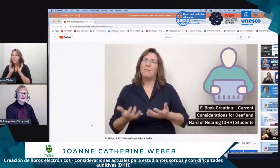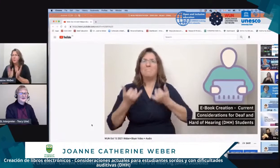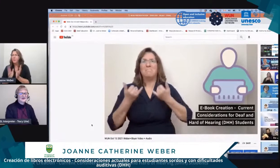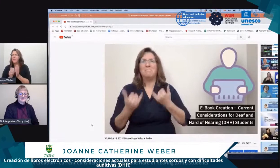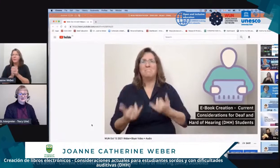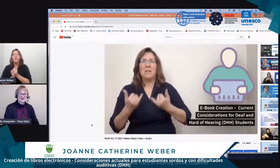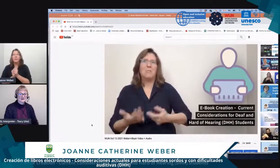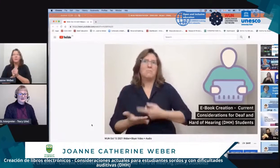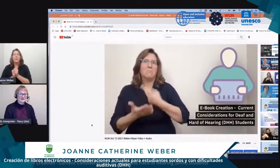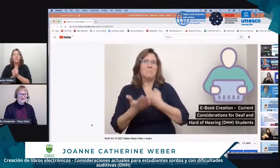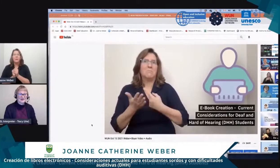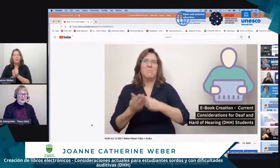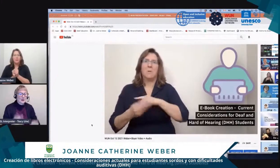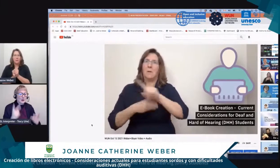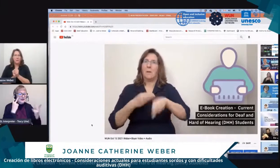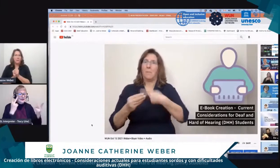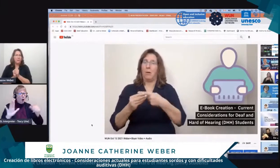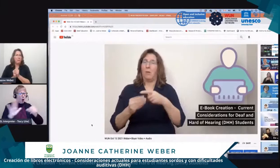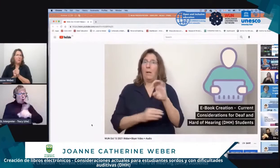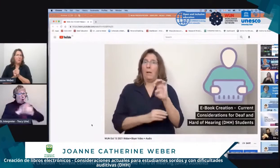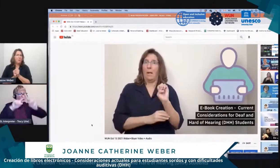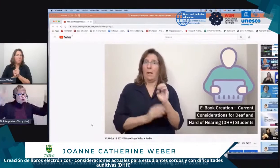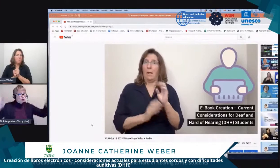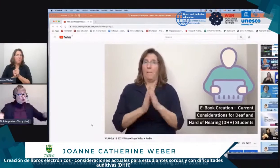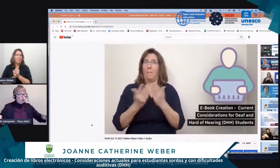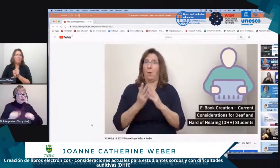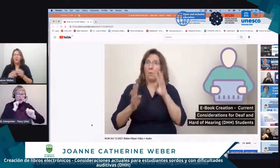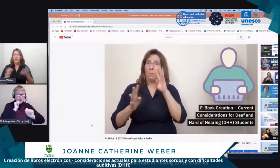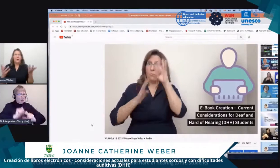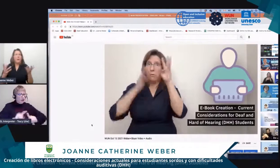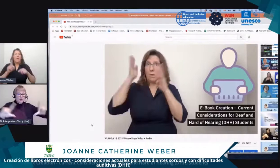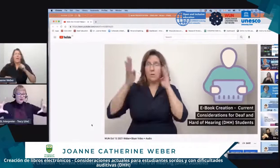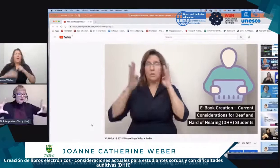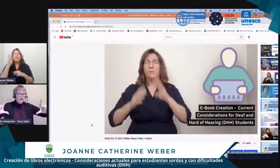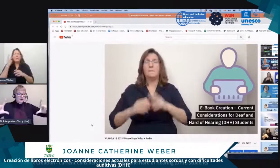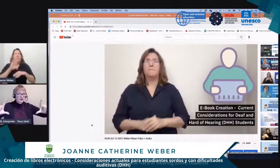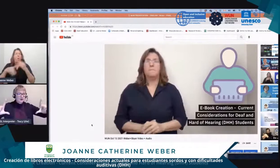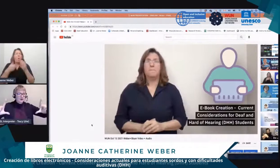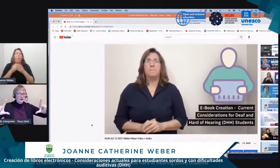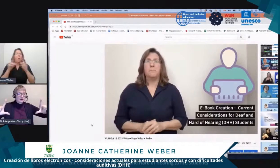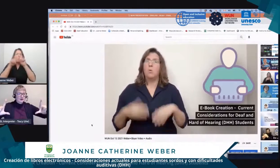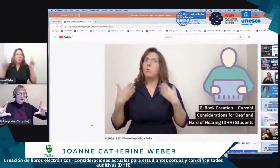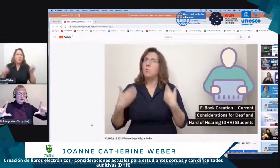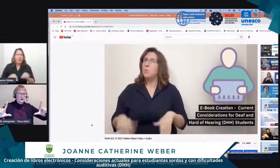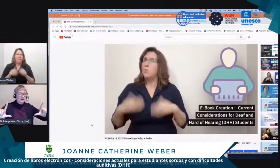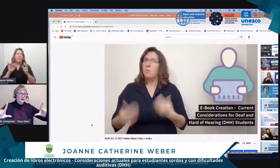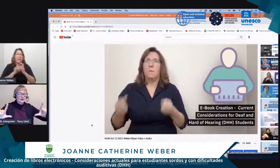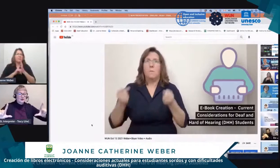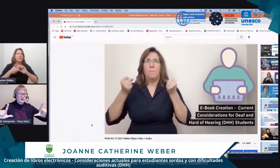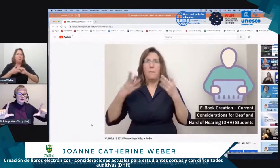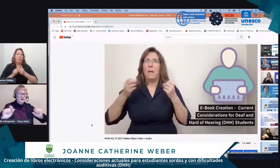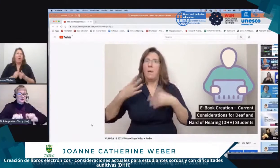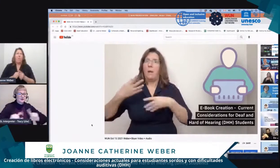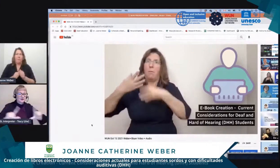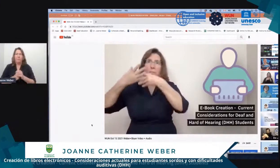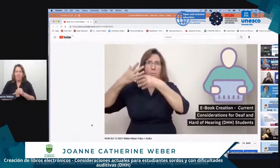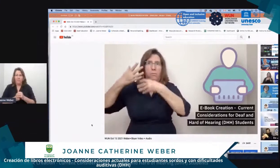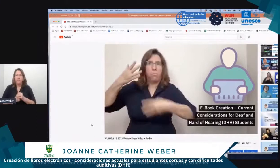Esta presentación hablará de la creación de los e-books. Hay muchas consideraciones al tratar